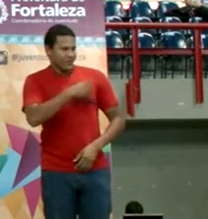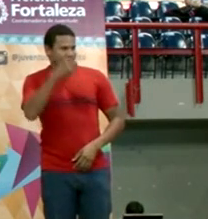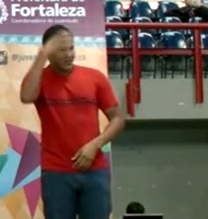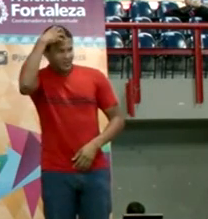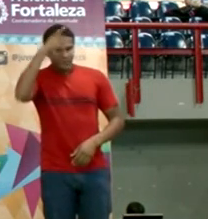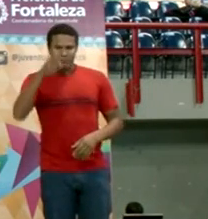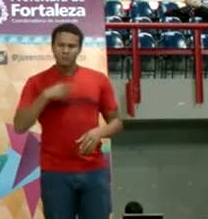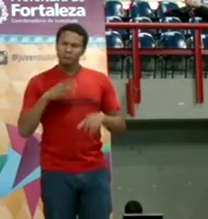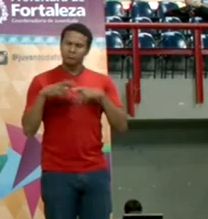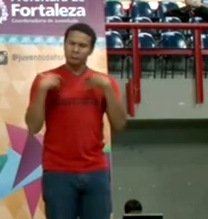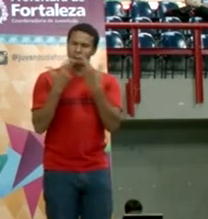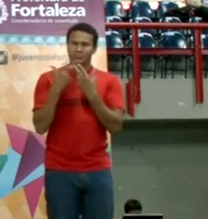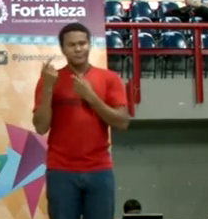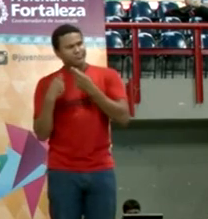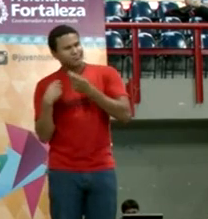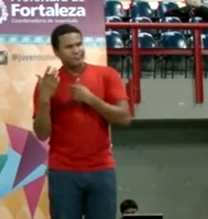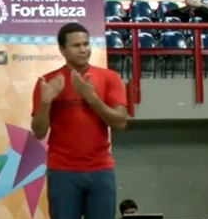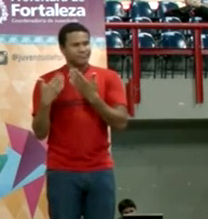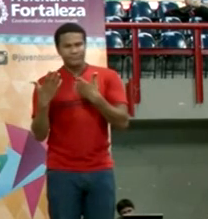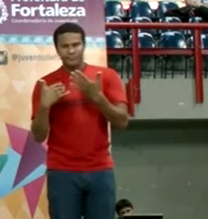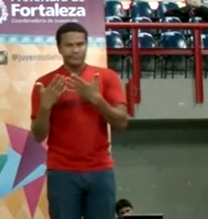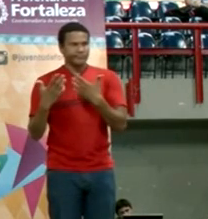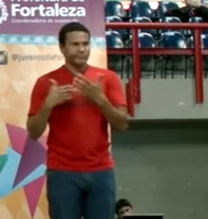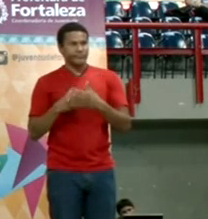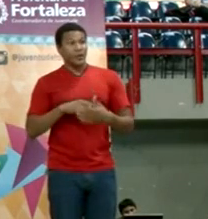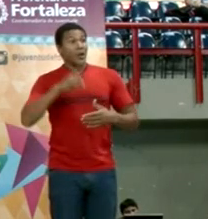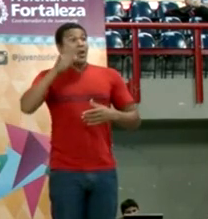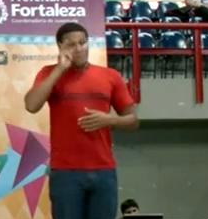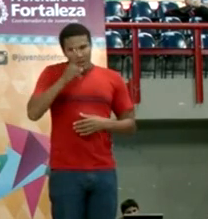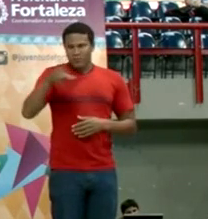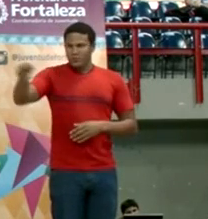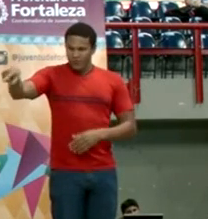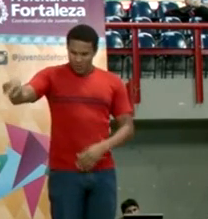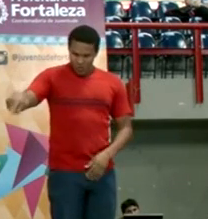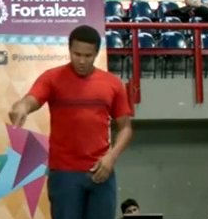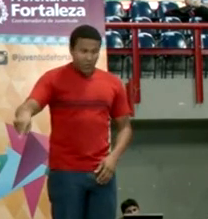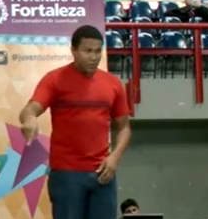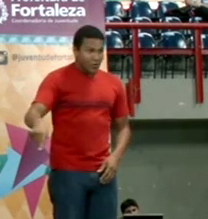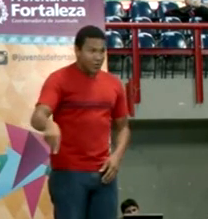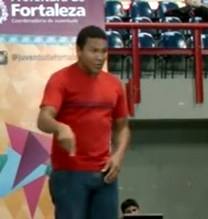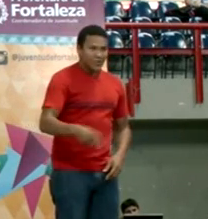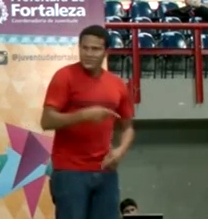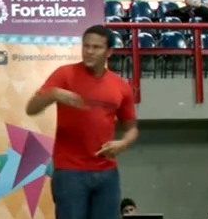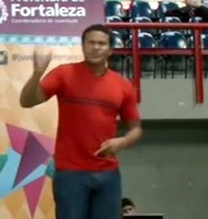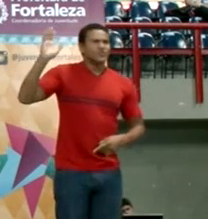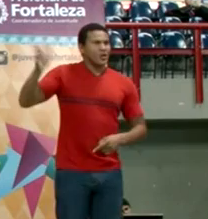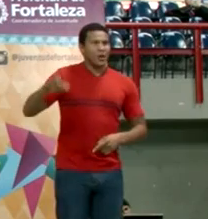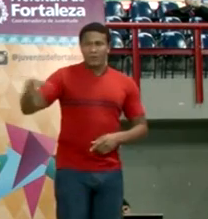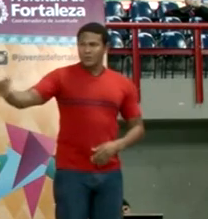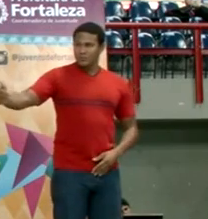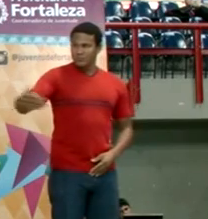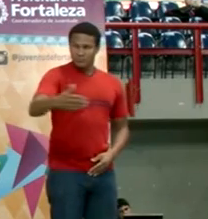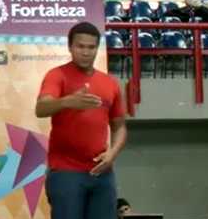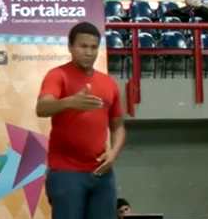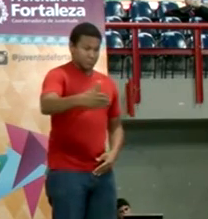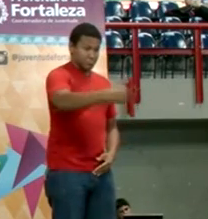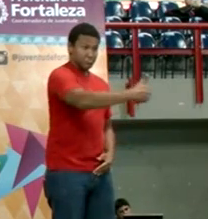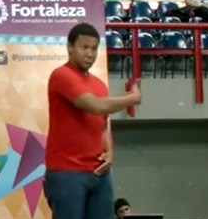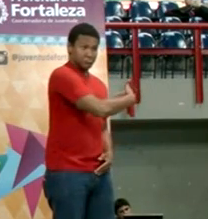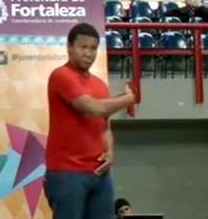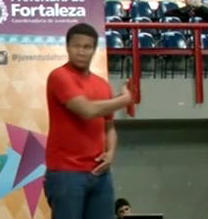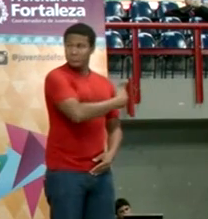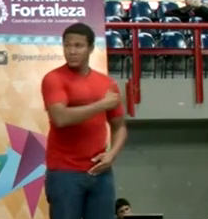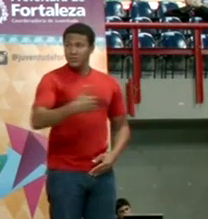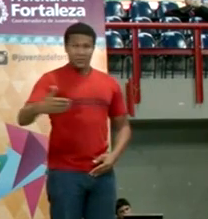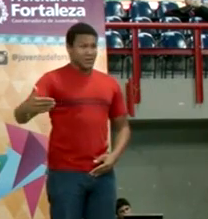Negociou com a Bósnia. Quando ele vinha voltando, na mesma avenida, ó. Você vem aqui na avenida, era para ele entrar para cá, ó.